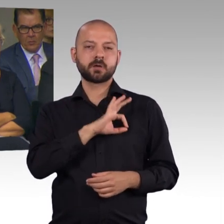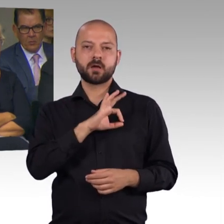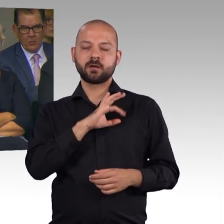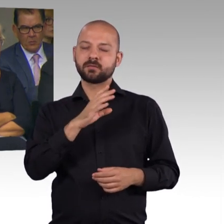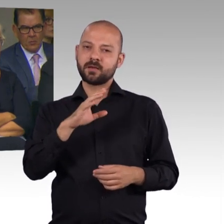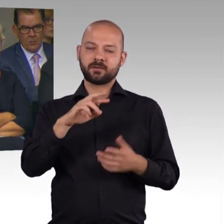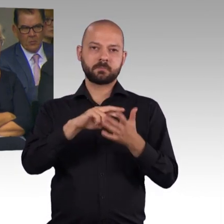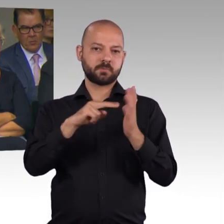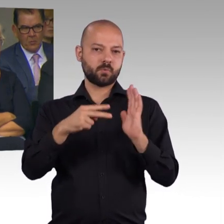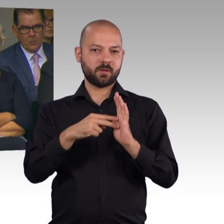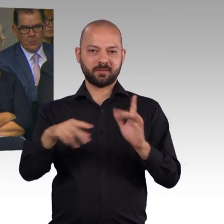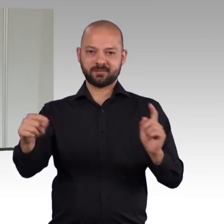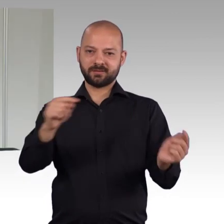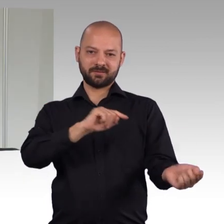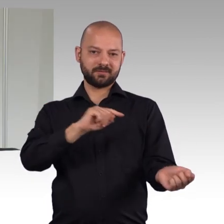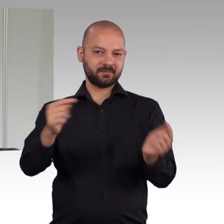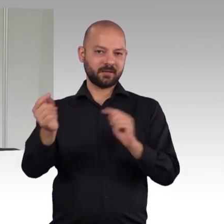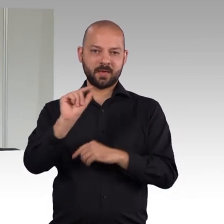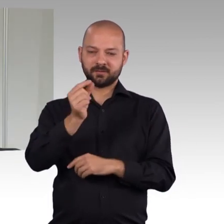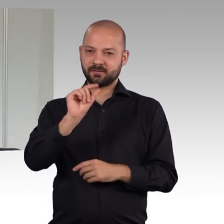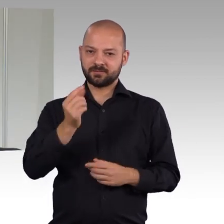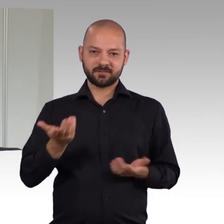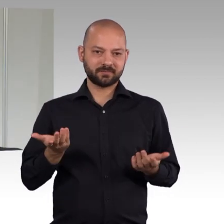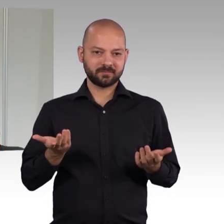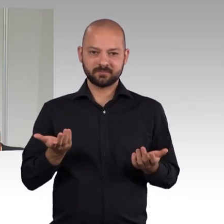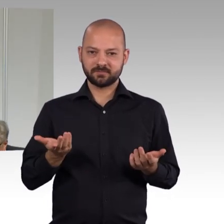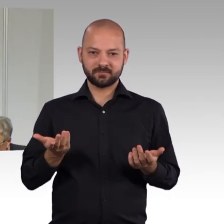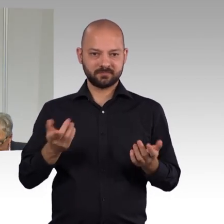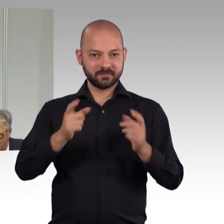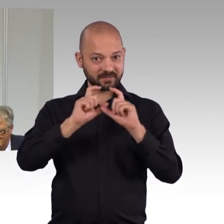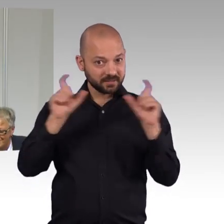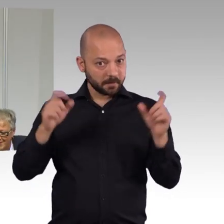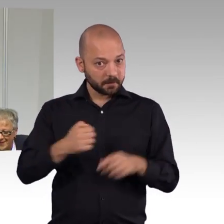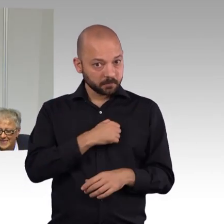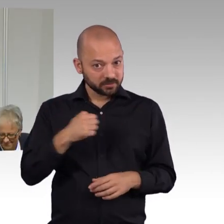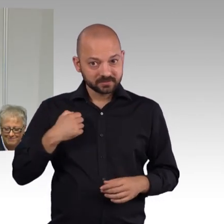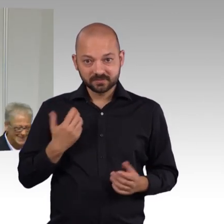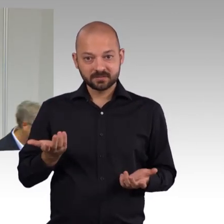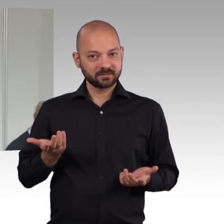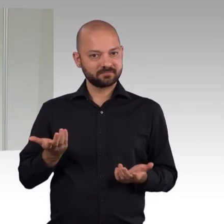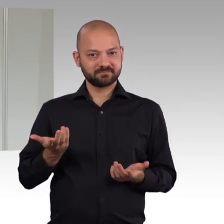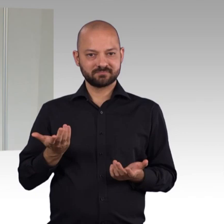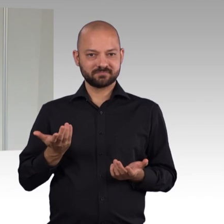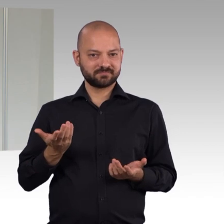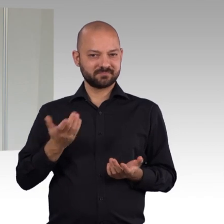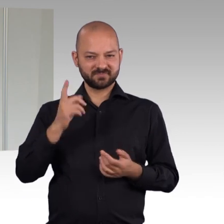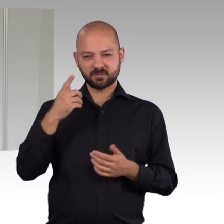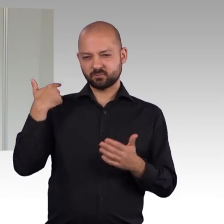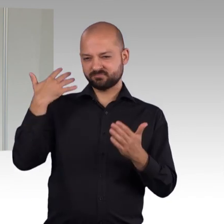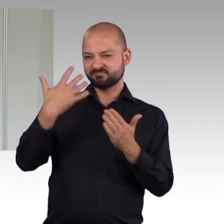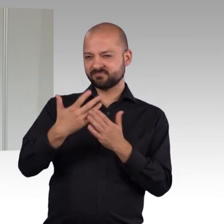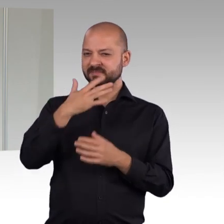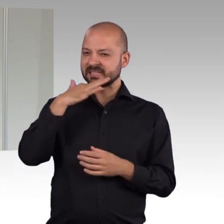Ihre eigene Selbstinszenierung auszunutzen. Und ich hoffe, dass Sie einen anderen Weg wählen werden. Dieses Amt ist doch zu